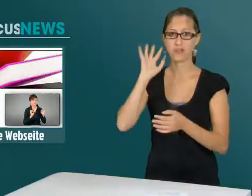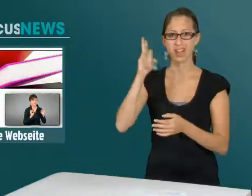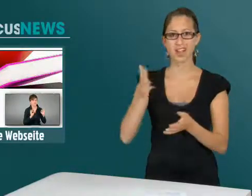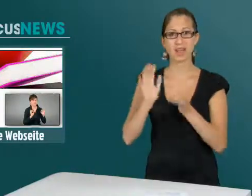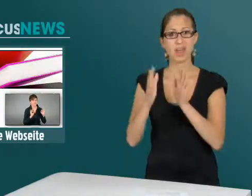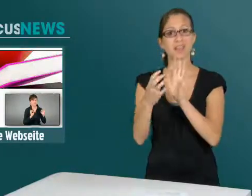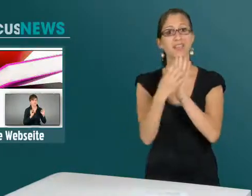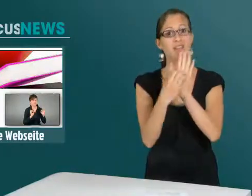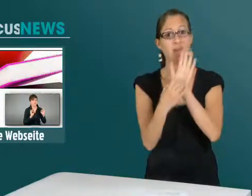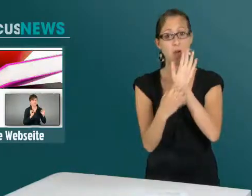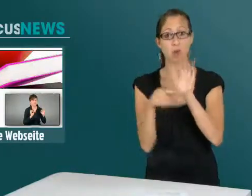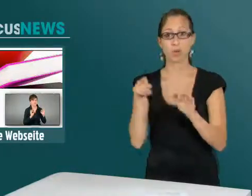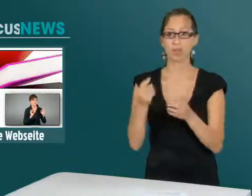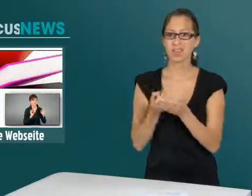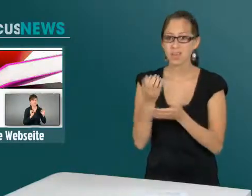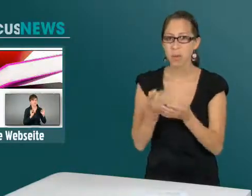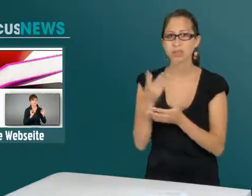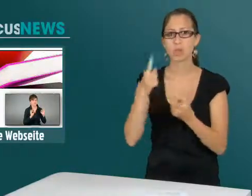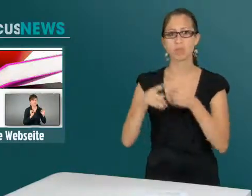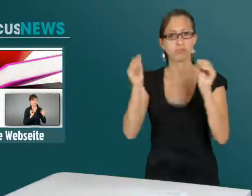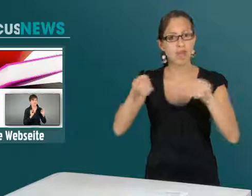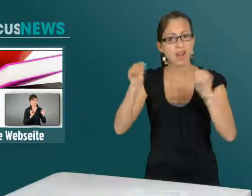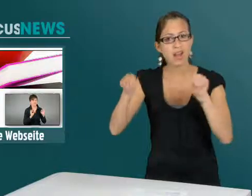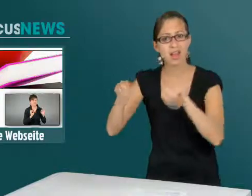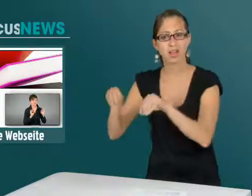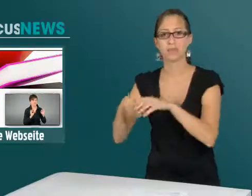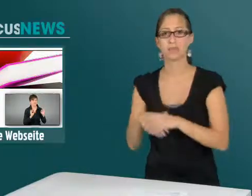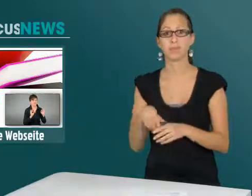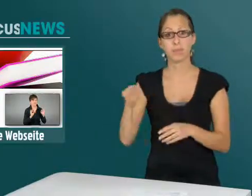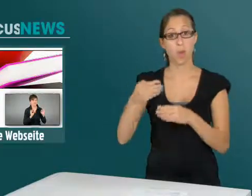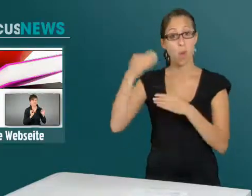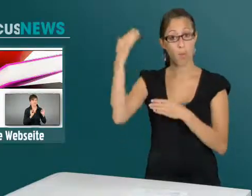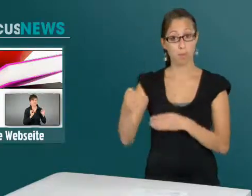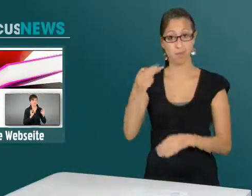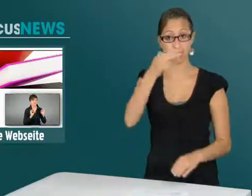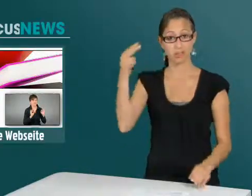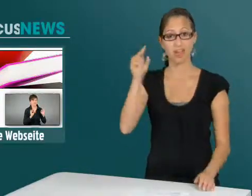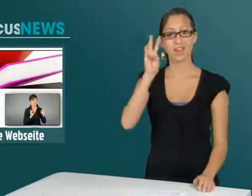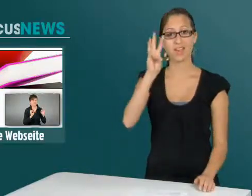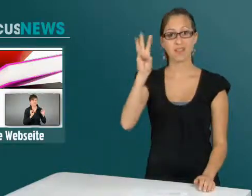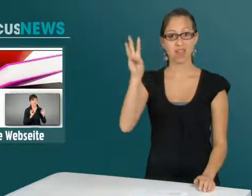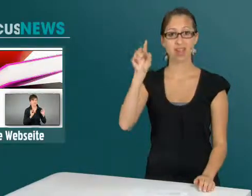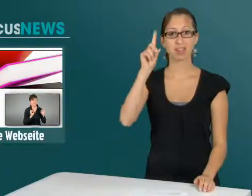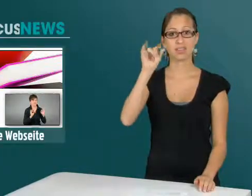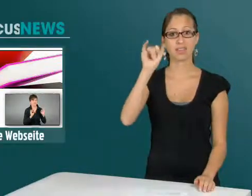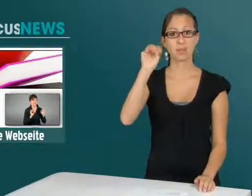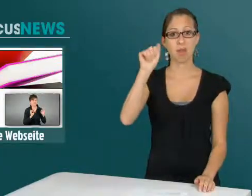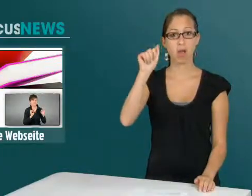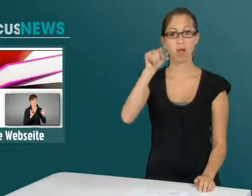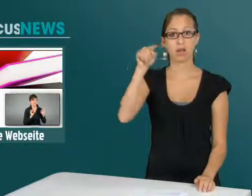gebärden videos mit informationen und erklärungen die homepage lautet www.im strich